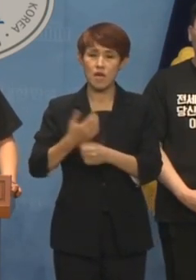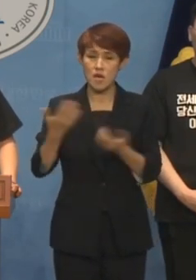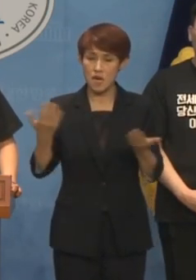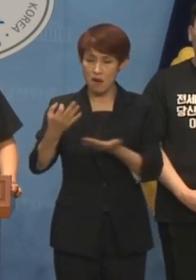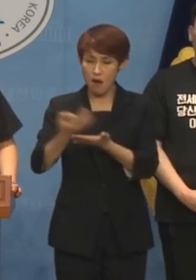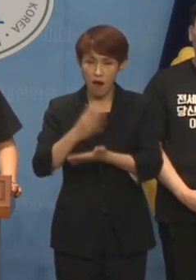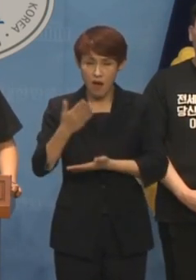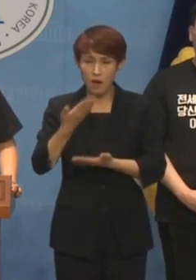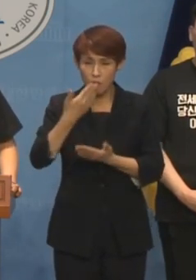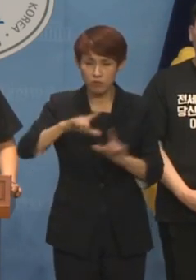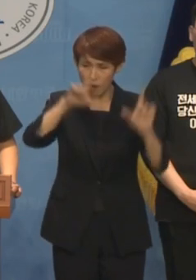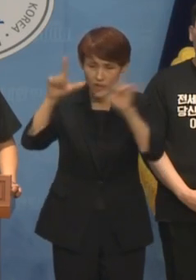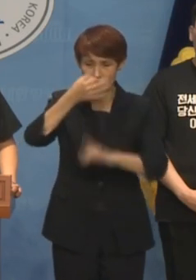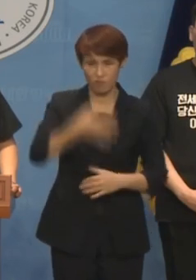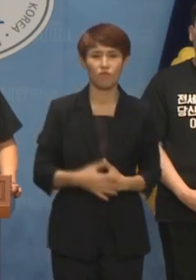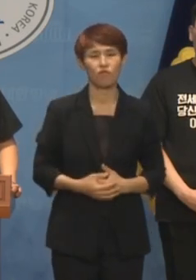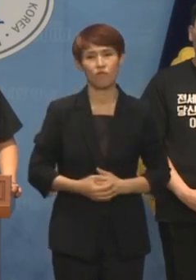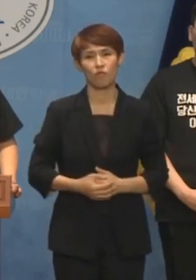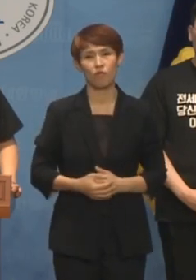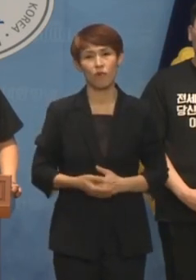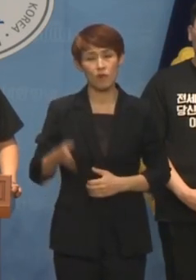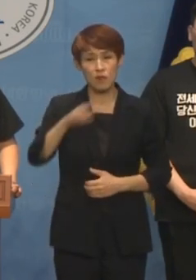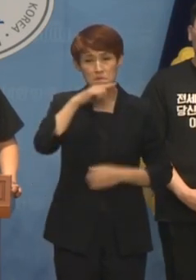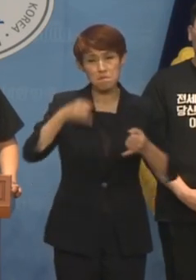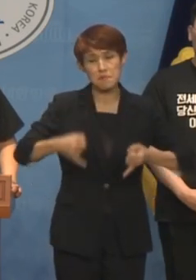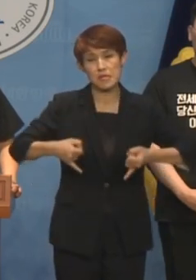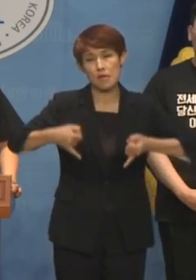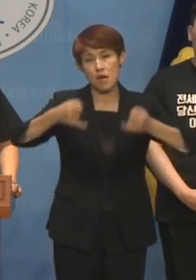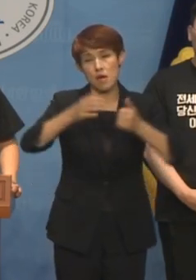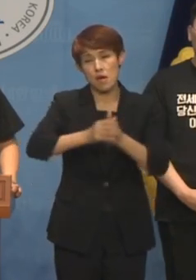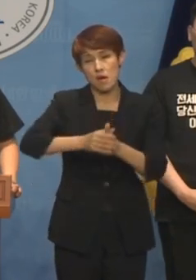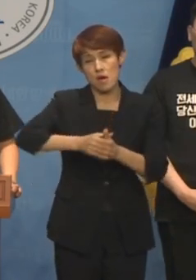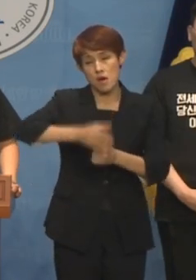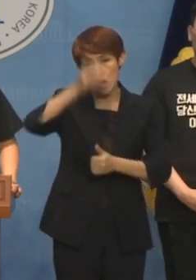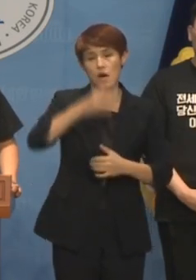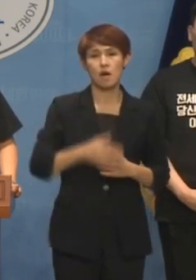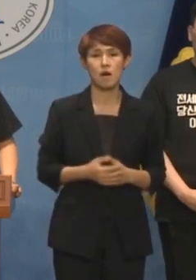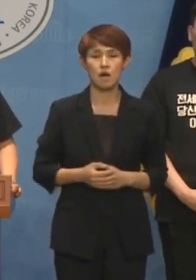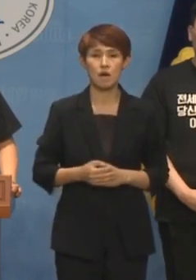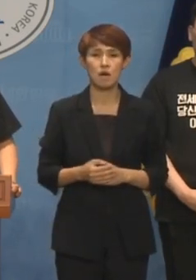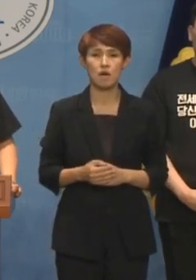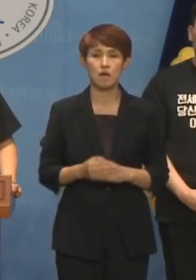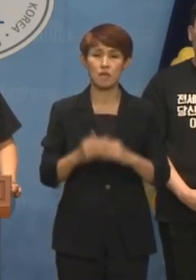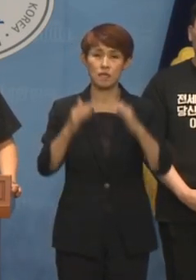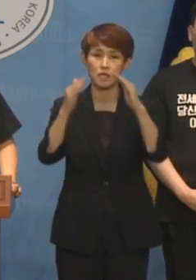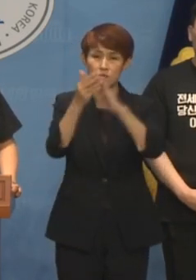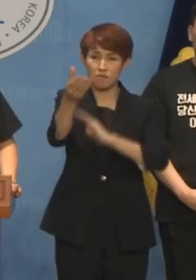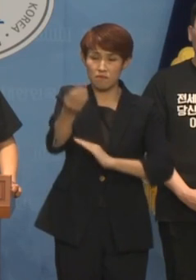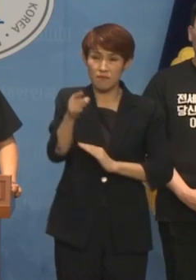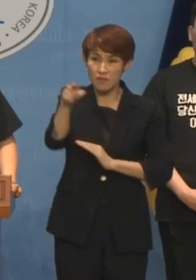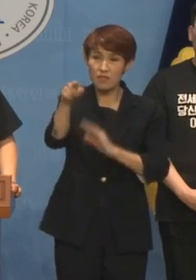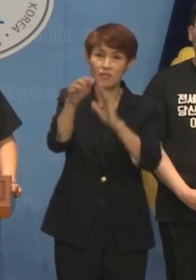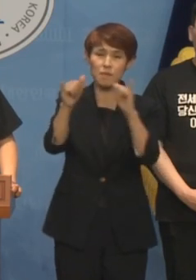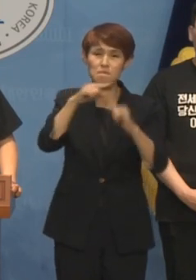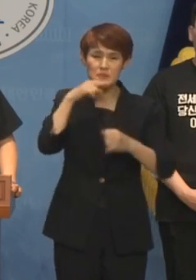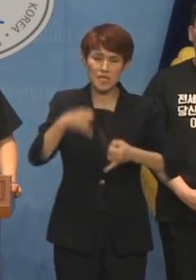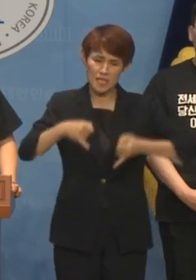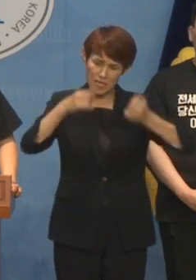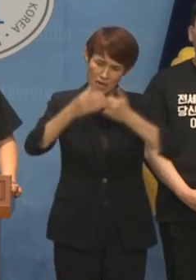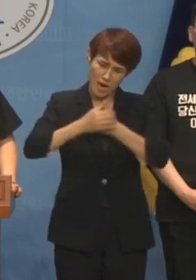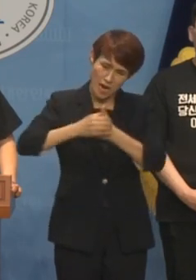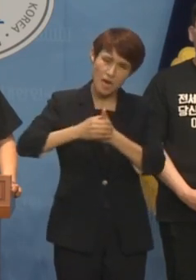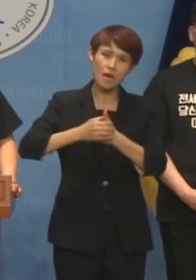힘든 사람들입니다. 그런데 빚까지 떠안으면서 지금 임대인의 그 빚까지 떠안으면서 살아가고 있습니다. 그